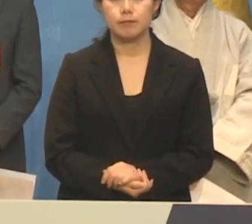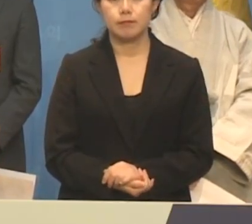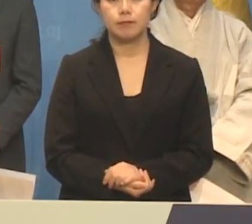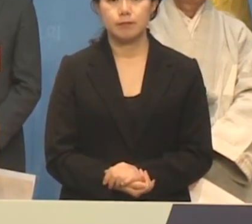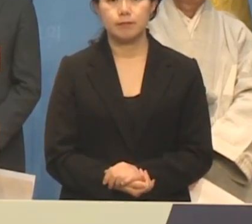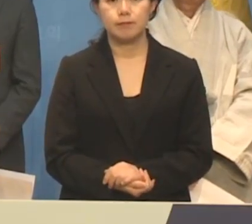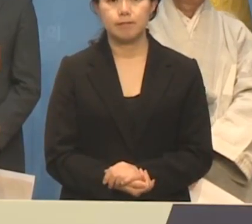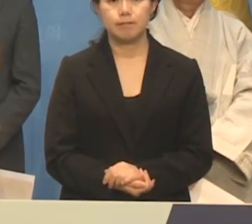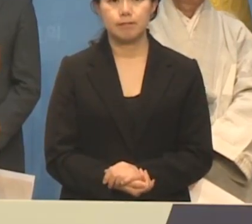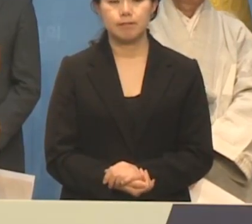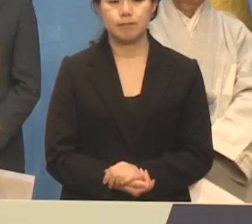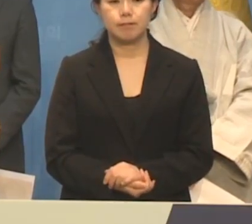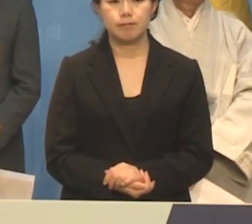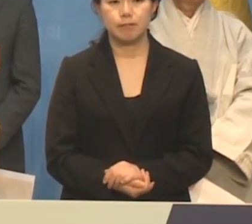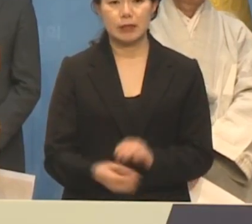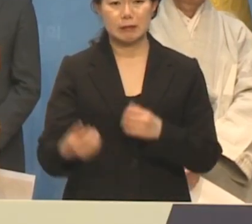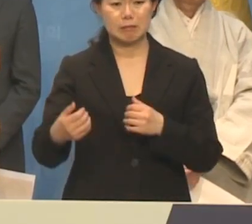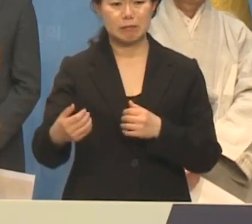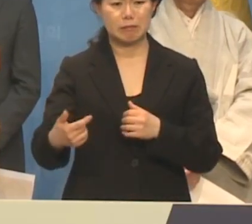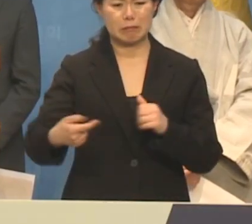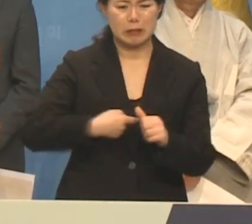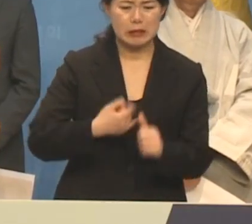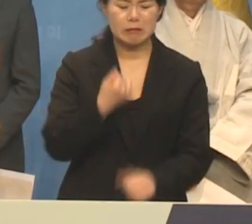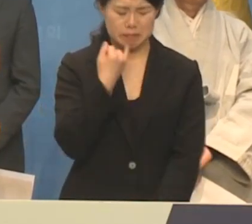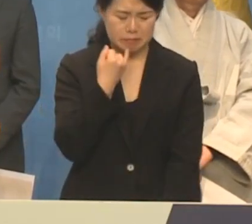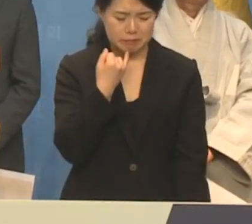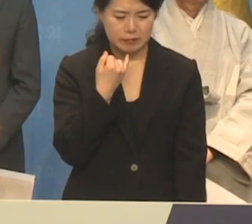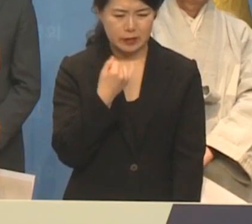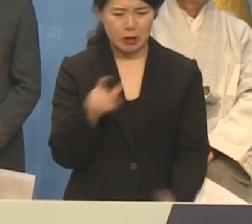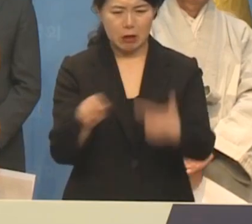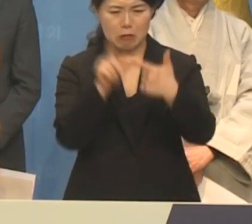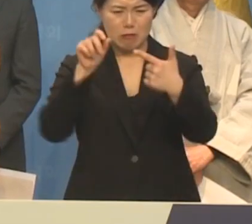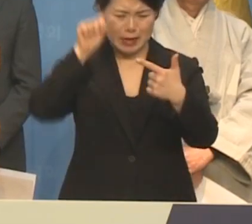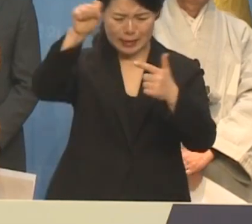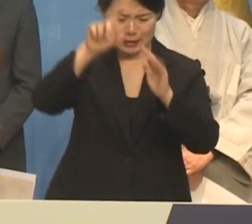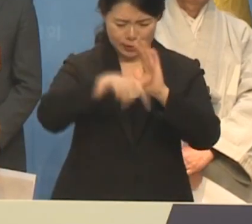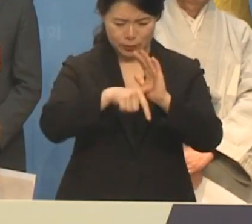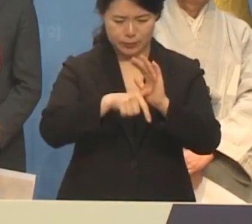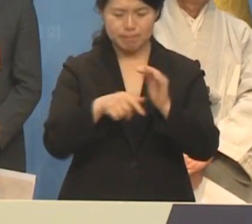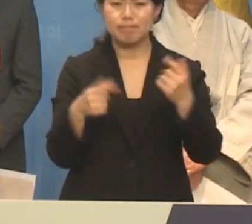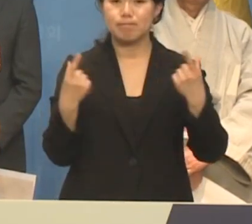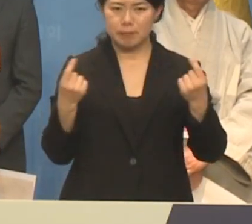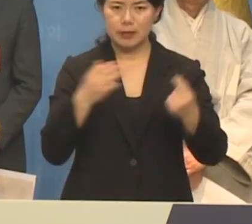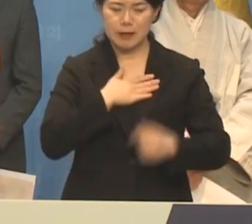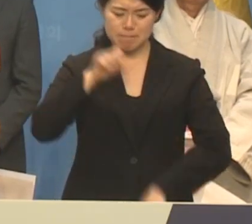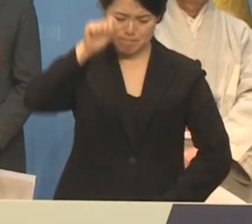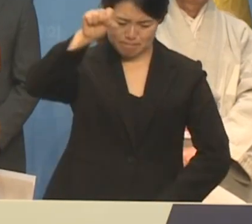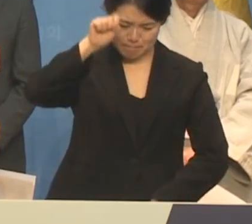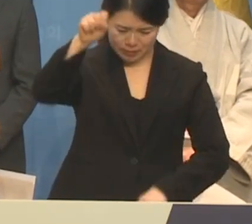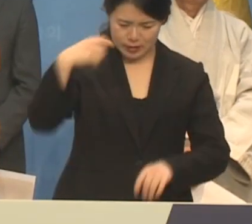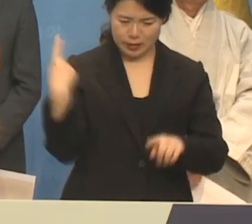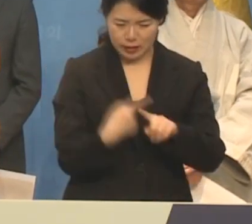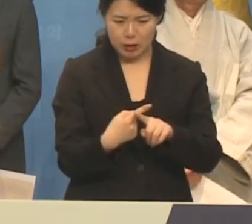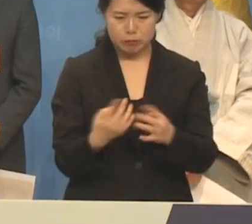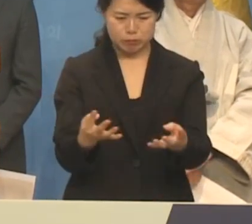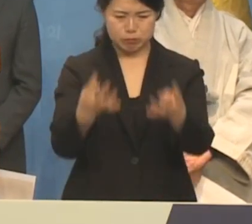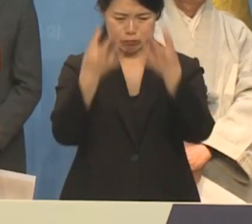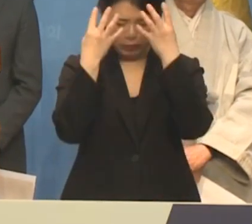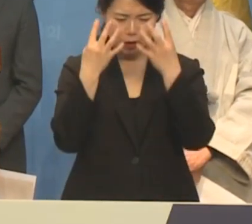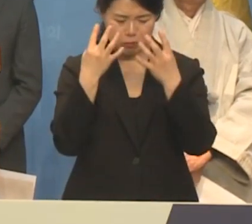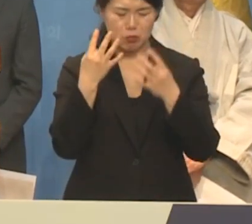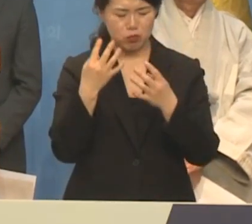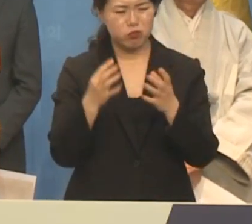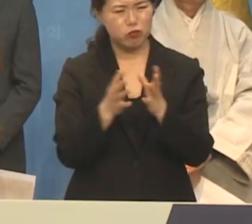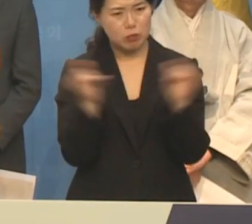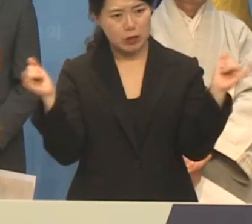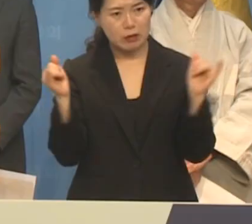뭐 당연히 또 괜찮습니다. 6월 항쟁 때도 그렇게 싸우다가 또 형무소에 가니까 국민들이 다